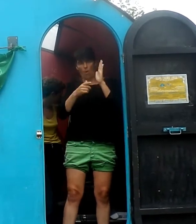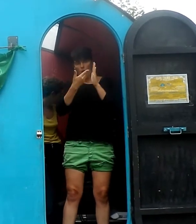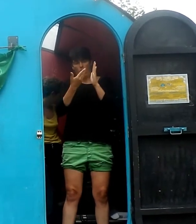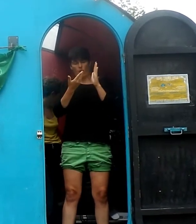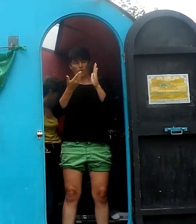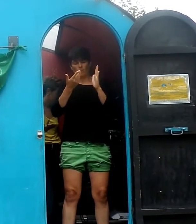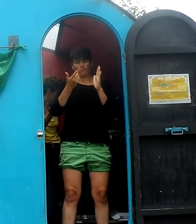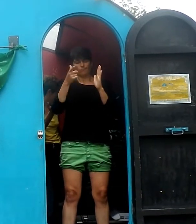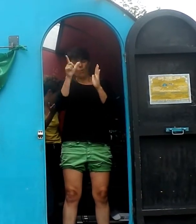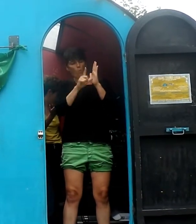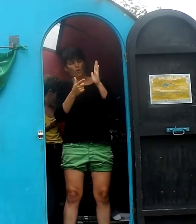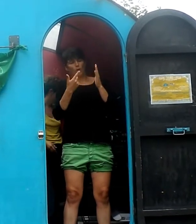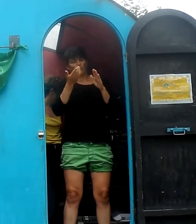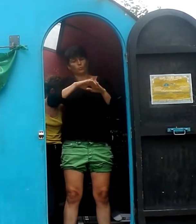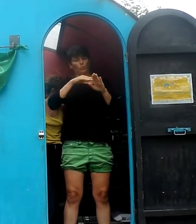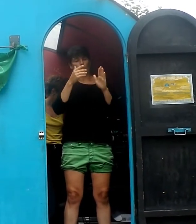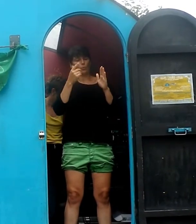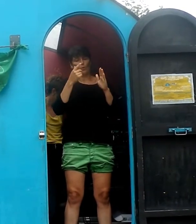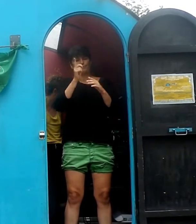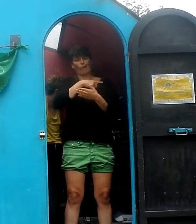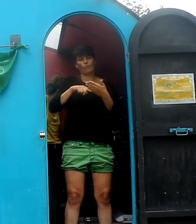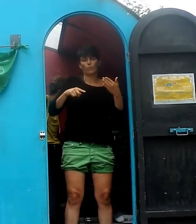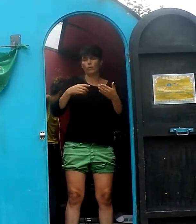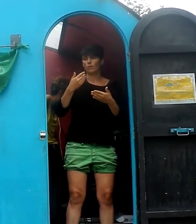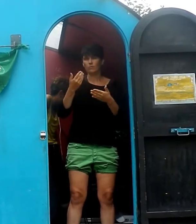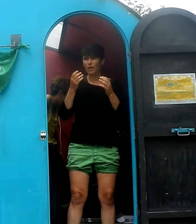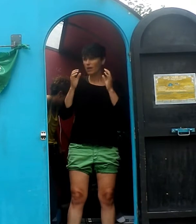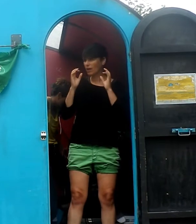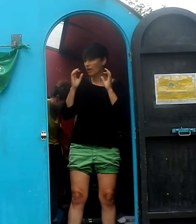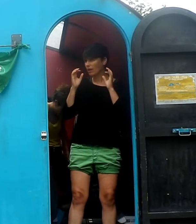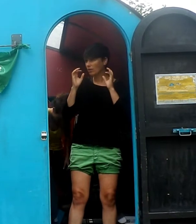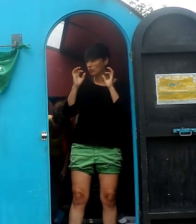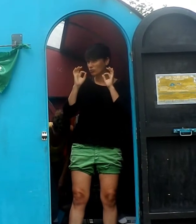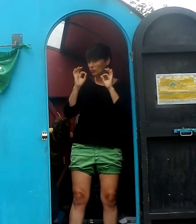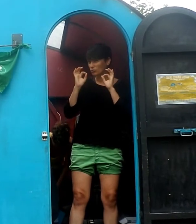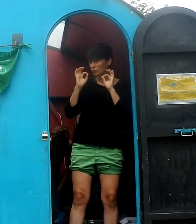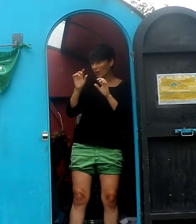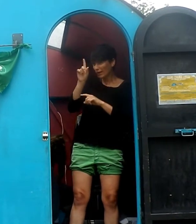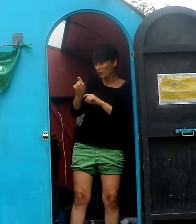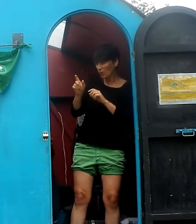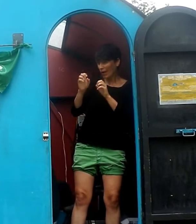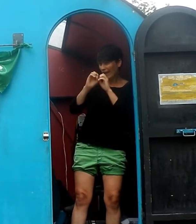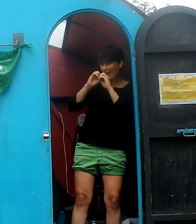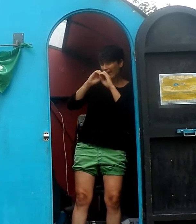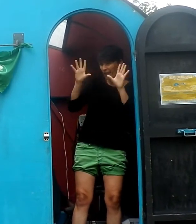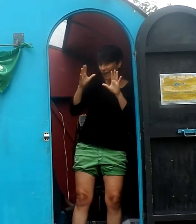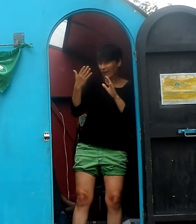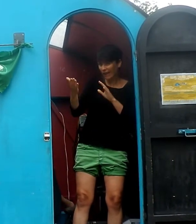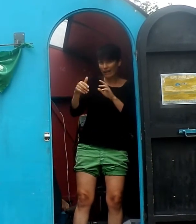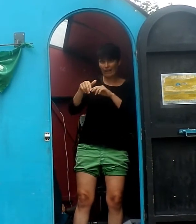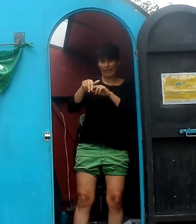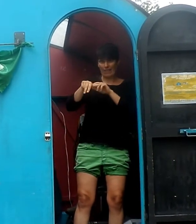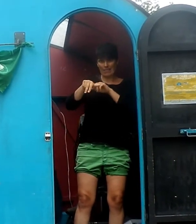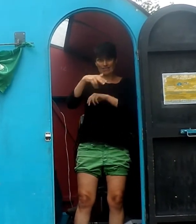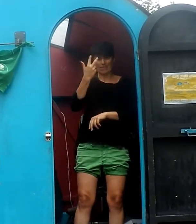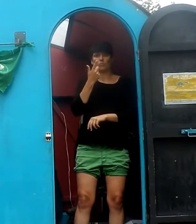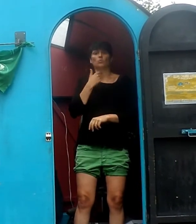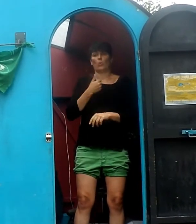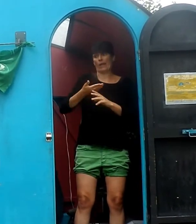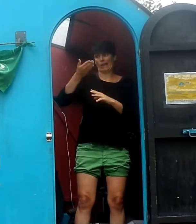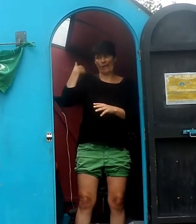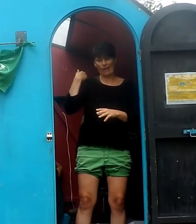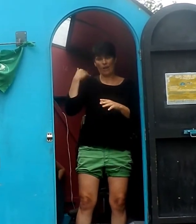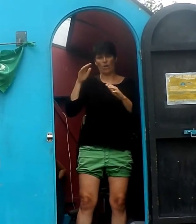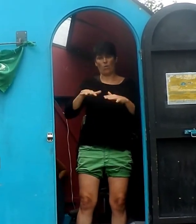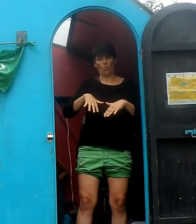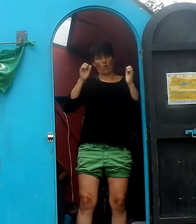Argentines suite à la loi qui n'est pas passée. Parce que, je te coupe, est-ce qu'on l'a vraiment bien dit ? Est-ce que c'était vraiment bien